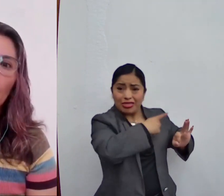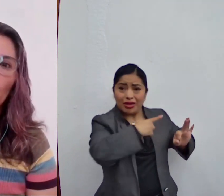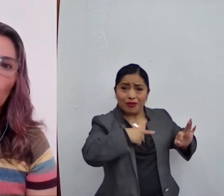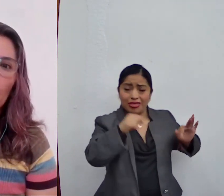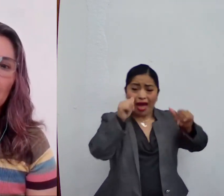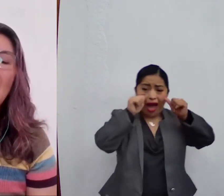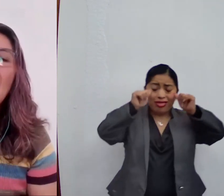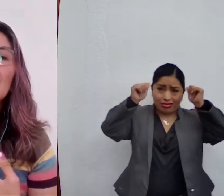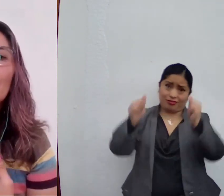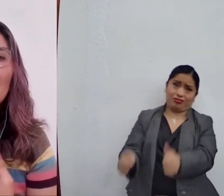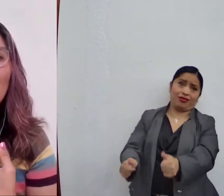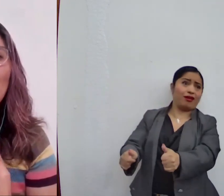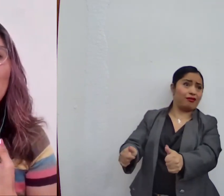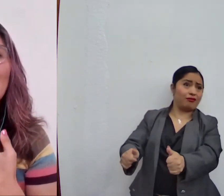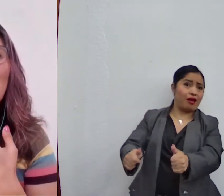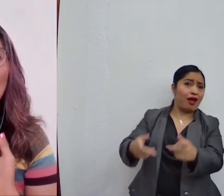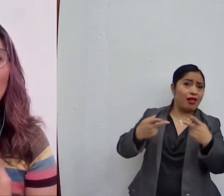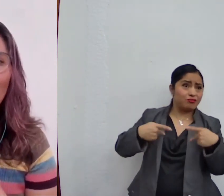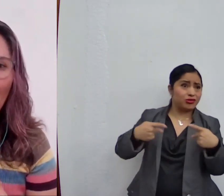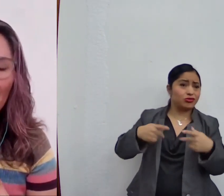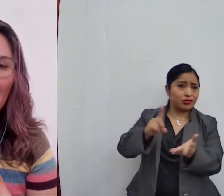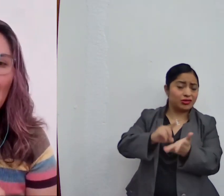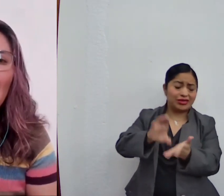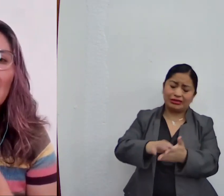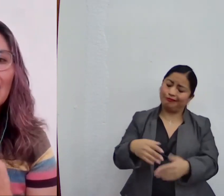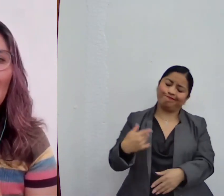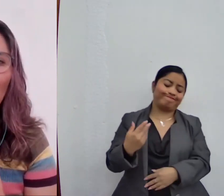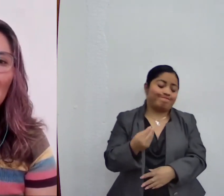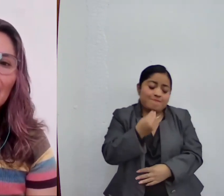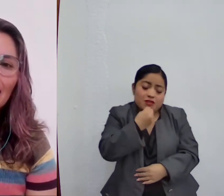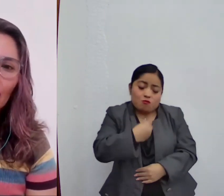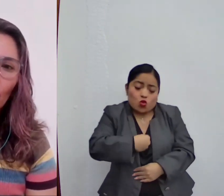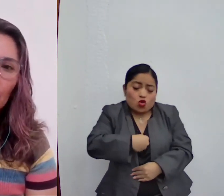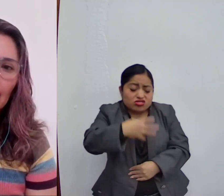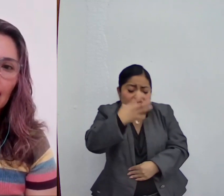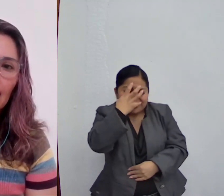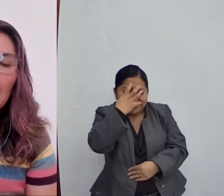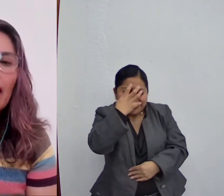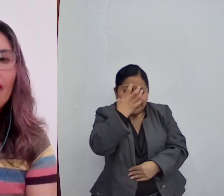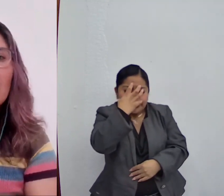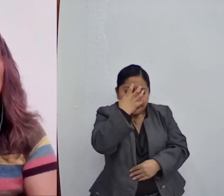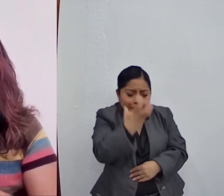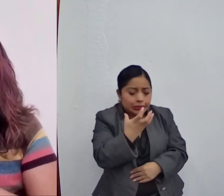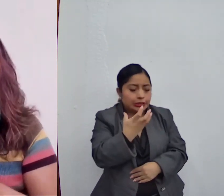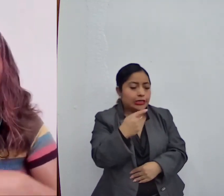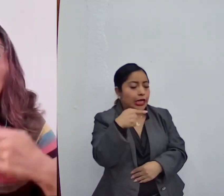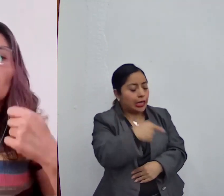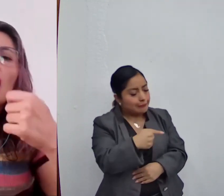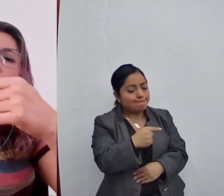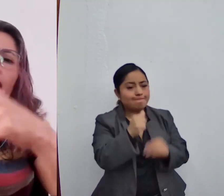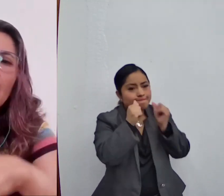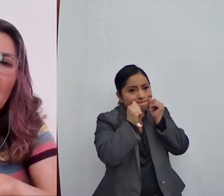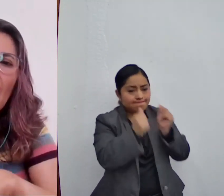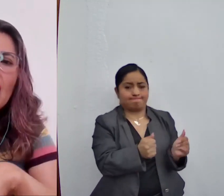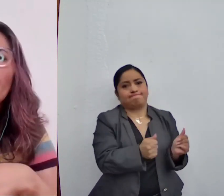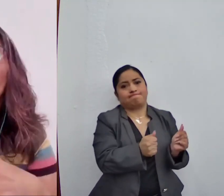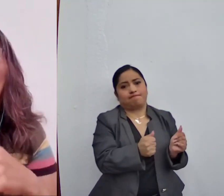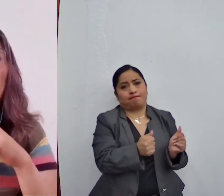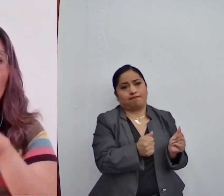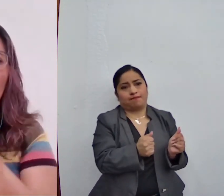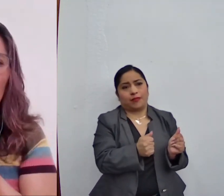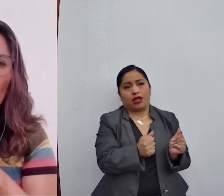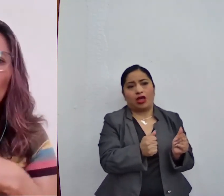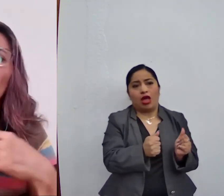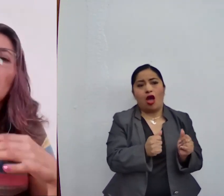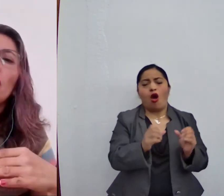estas instituciones. Es verdaderamente lamentable que se generen estas cosas. que finalmente solamente llegan